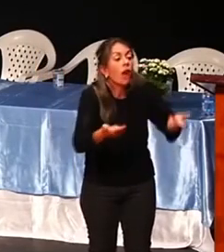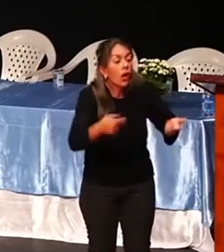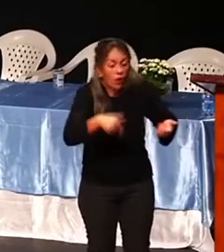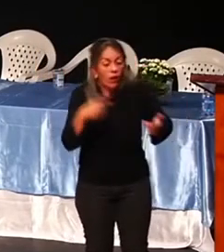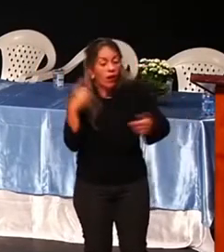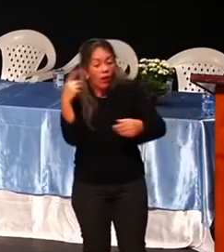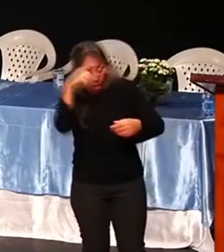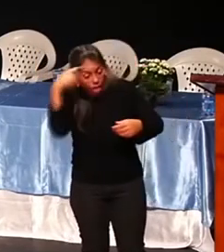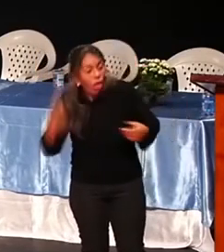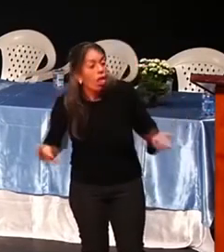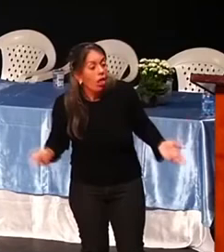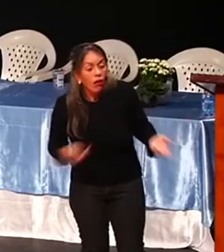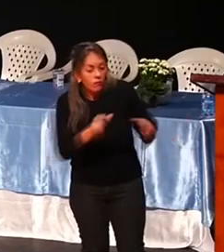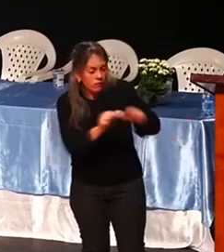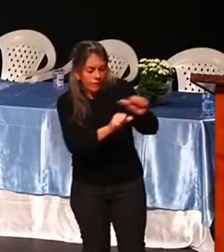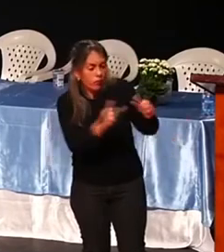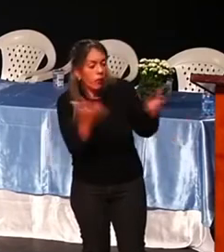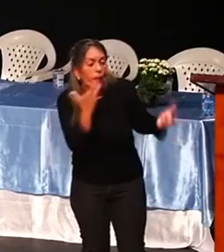Dá a impressão que vai para a guerra.